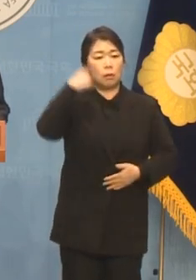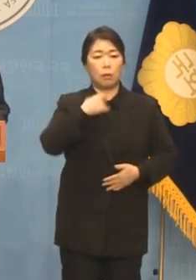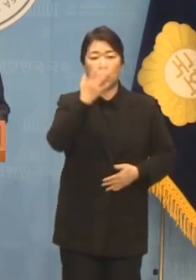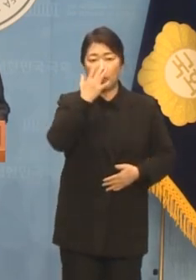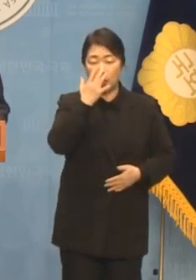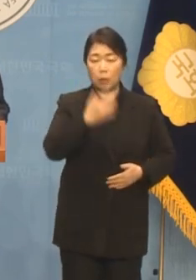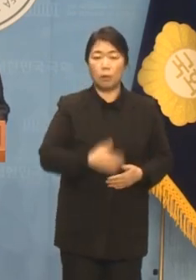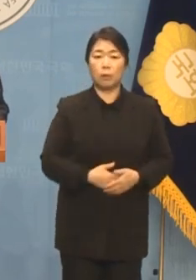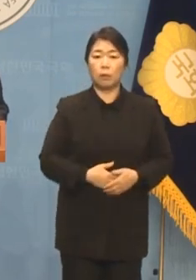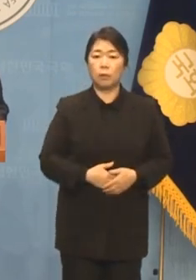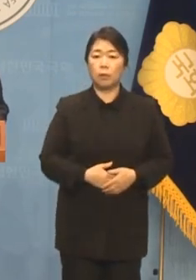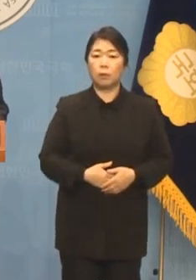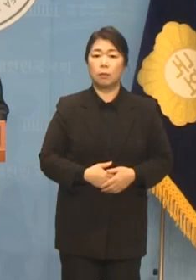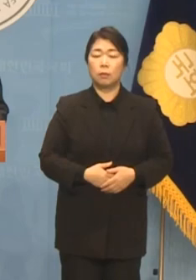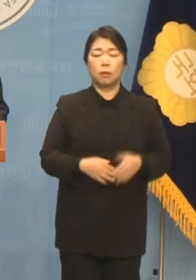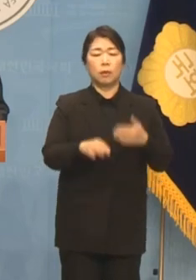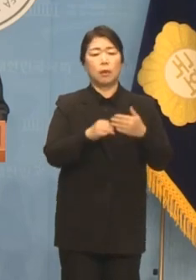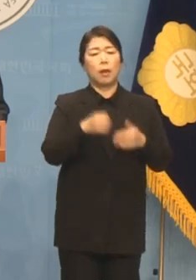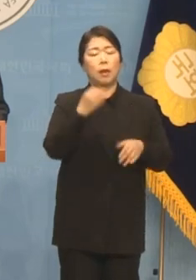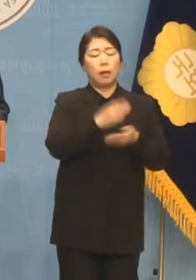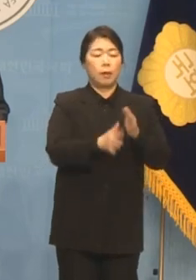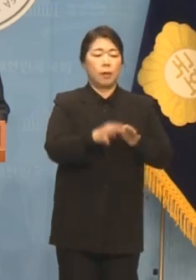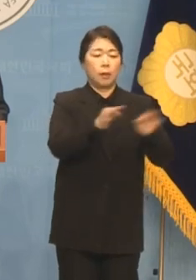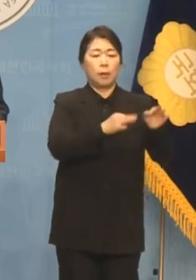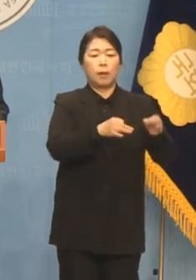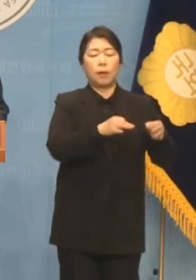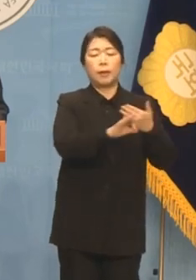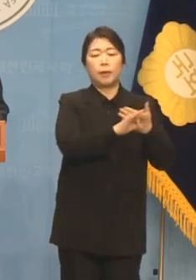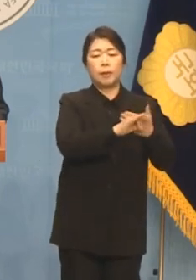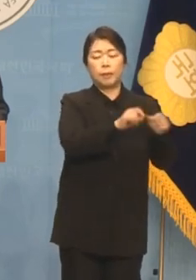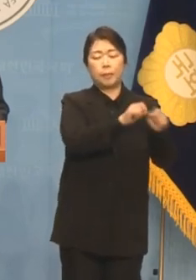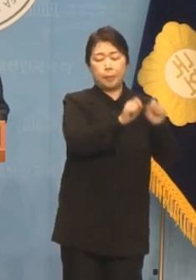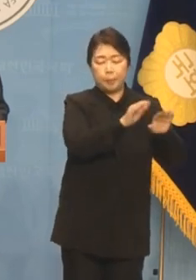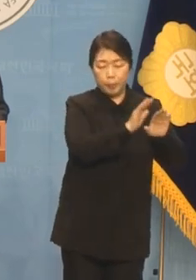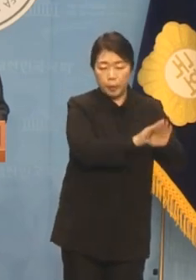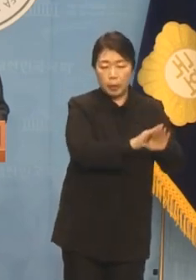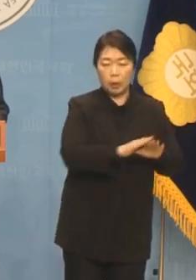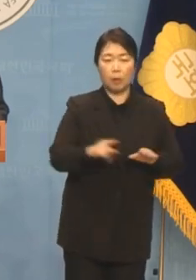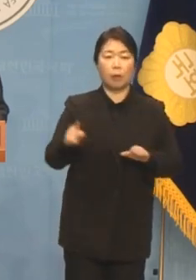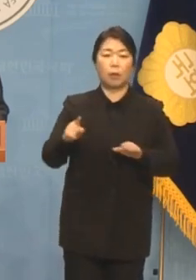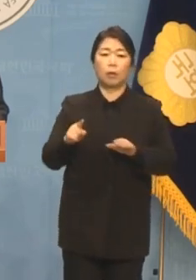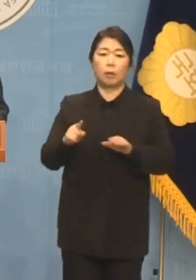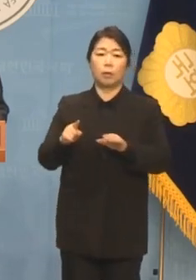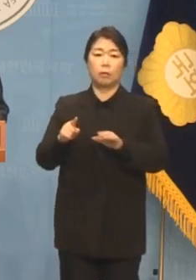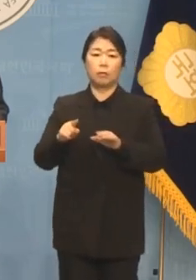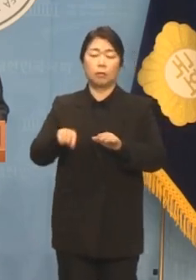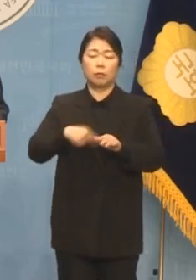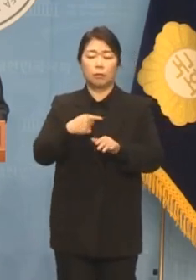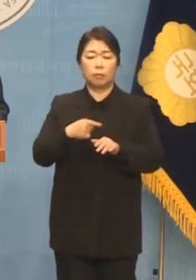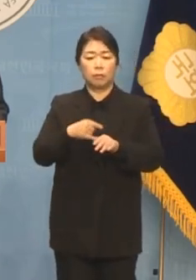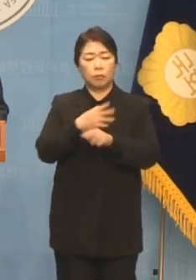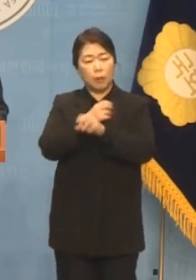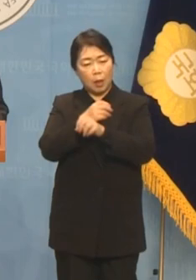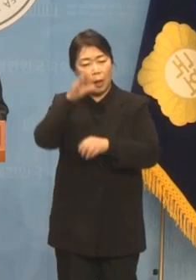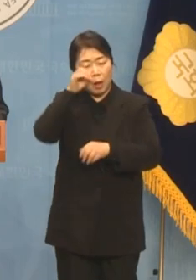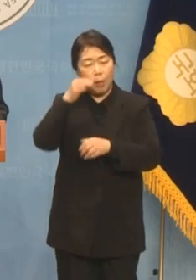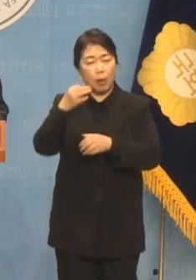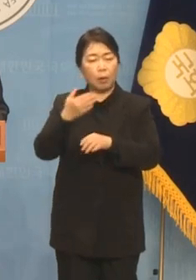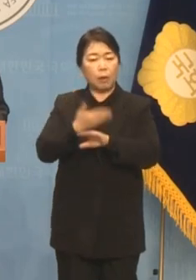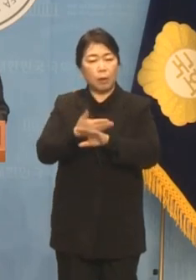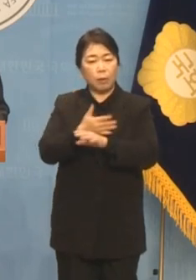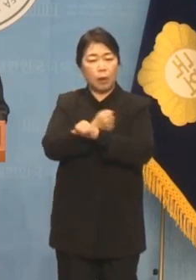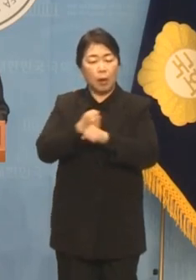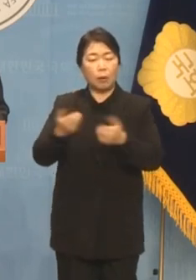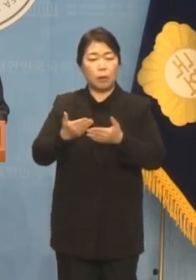정규 비정규직을 전전하며 꽃잎처럼 흩어져야 만 했으며 수많은 이들이 극단적인